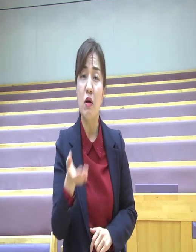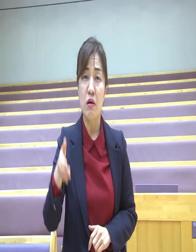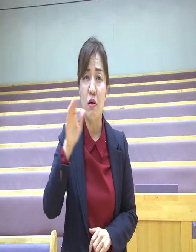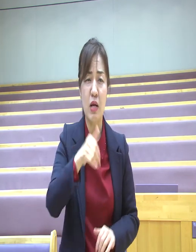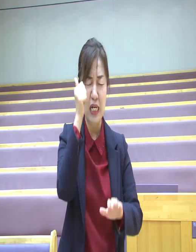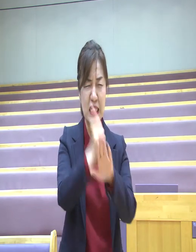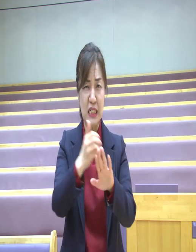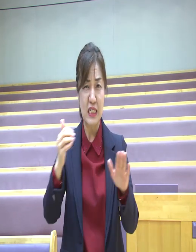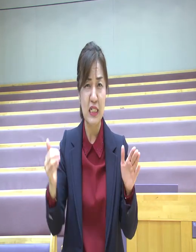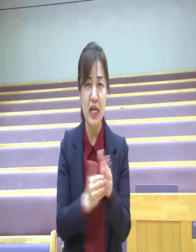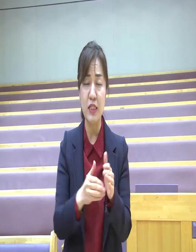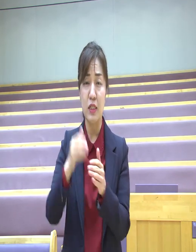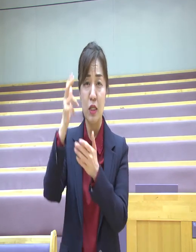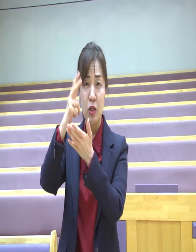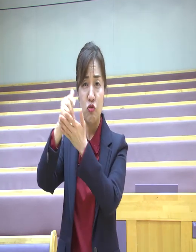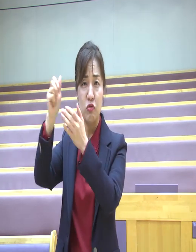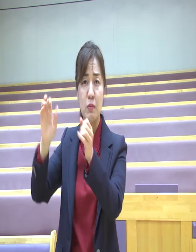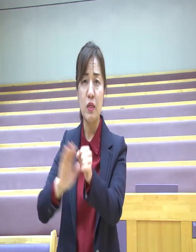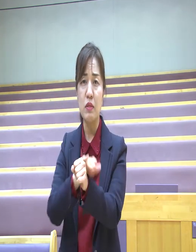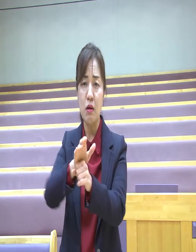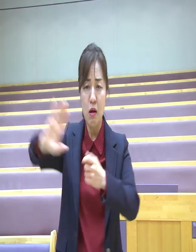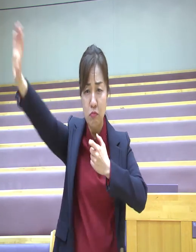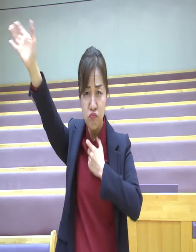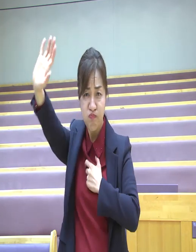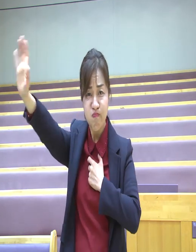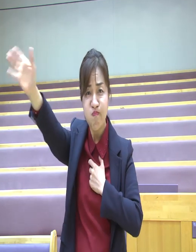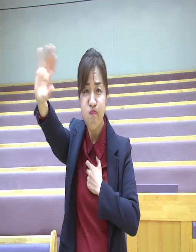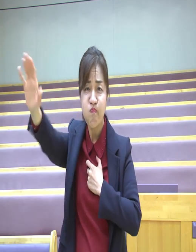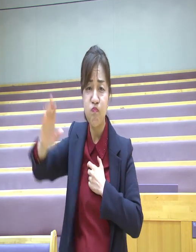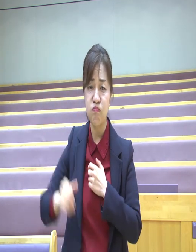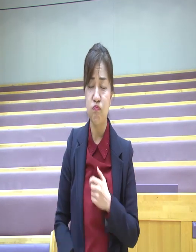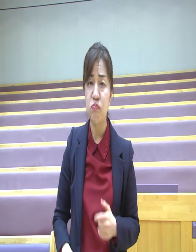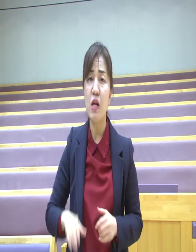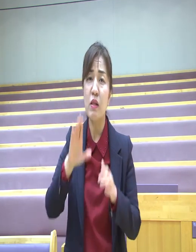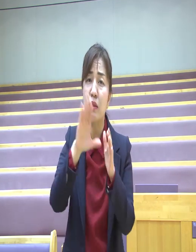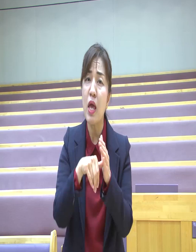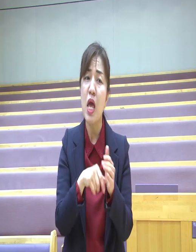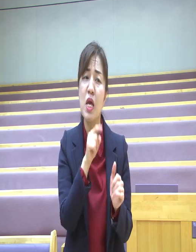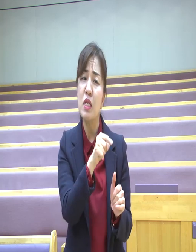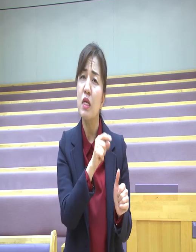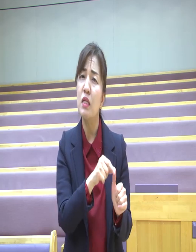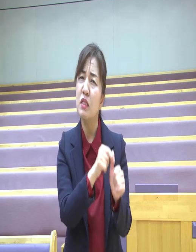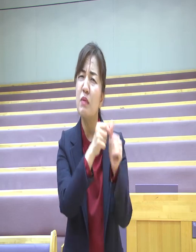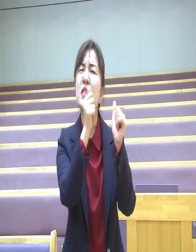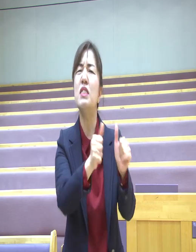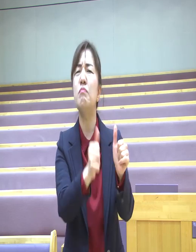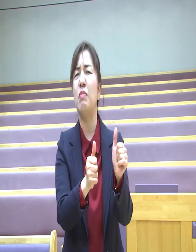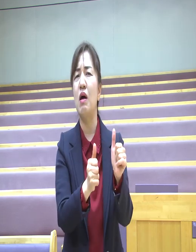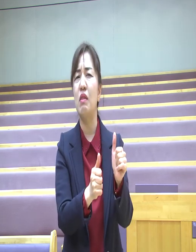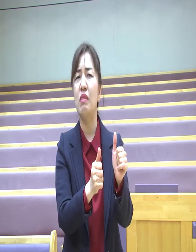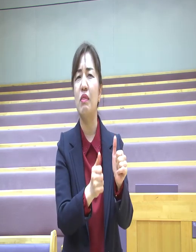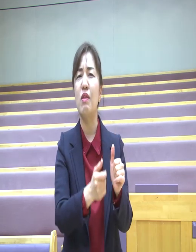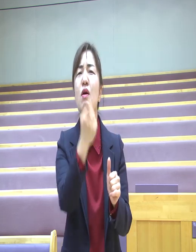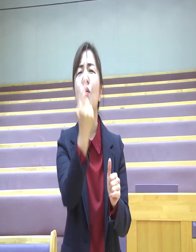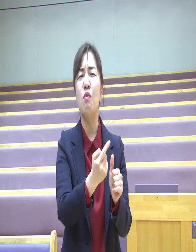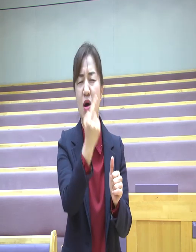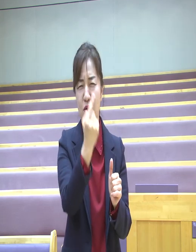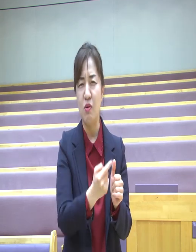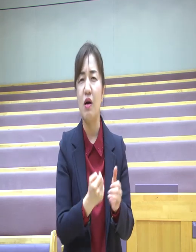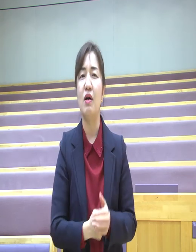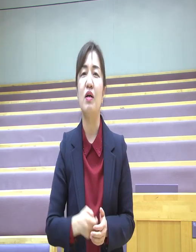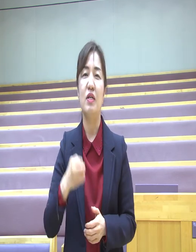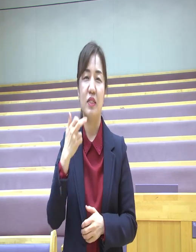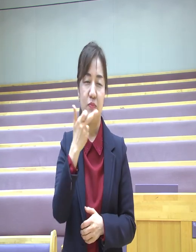선포되어졌지만 그러나 끝까지 주님의 사랑을 거부하고 거절할 때에 그에게는 심판이 주어진다는